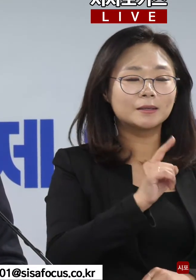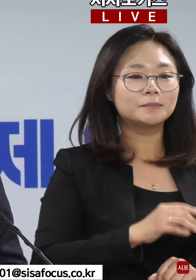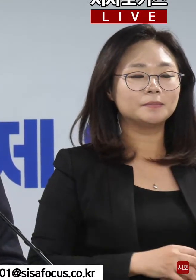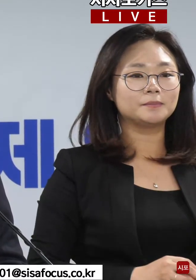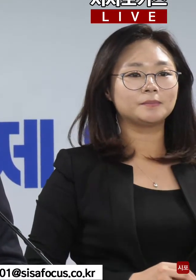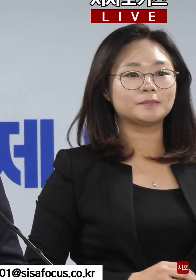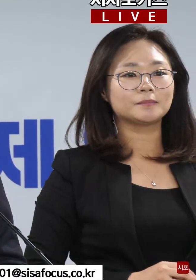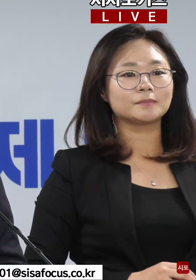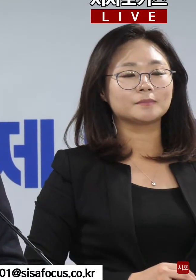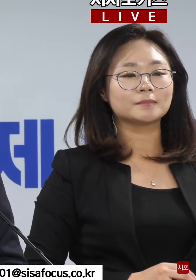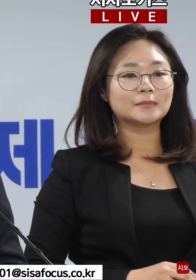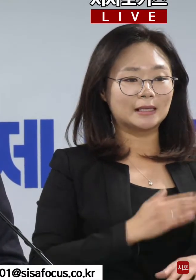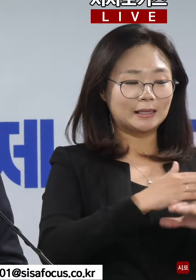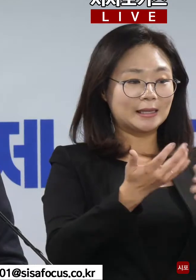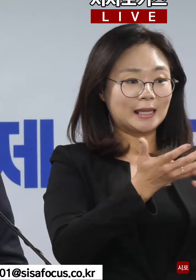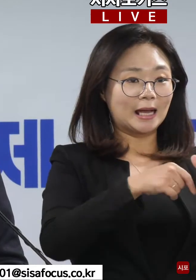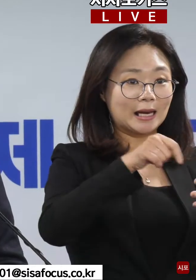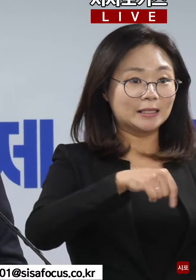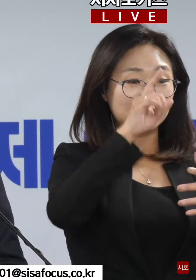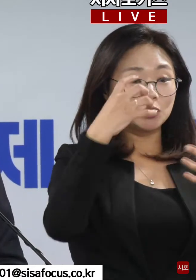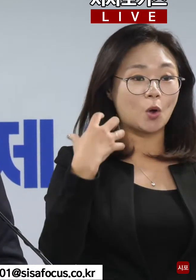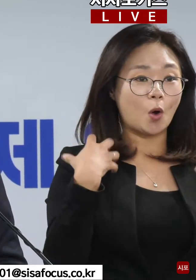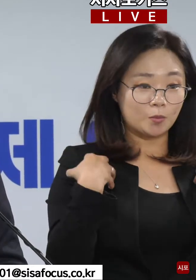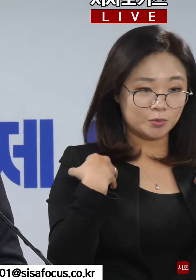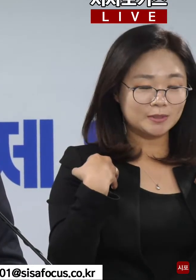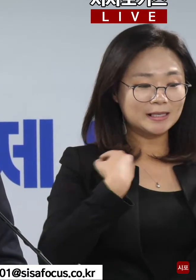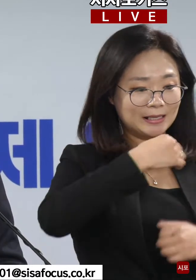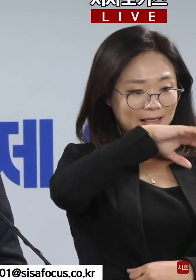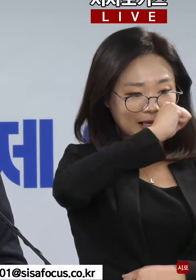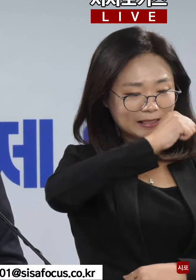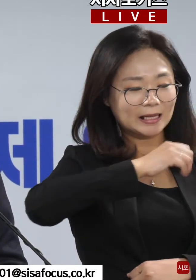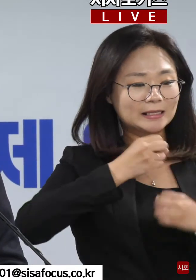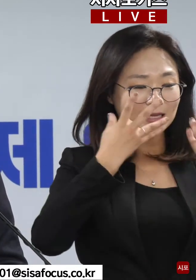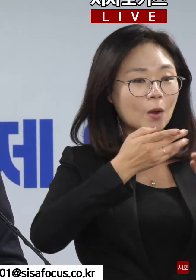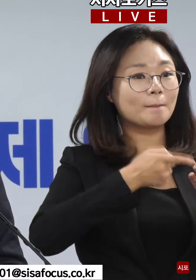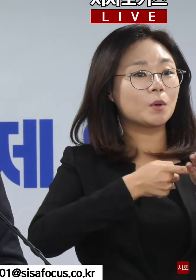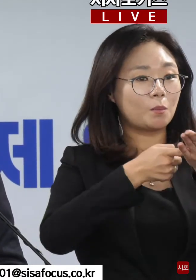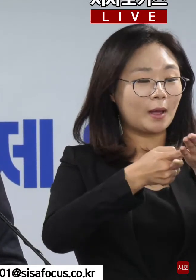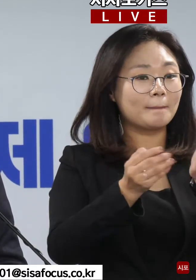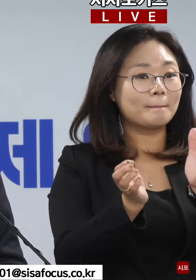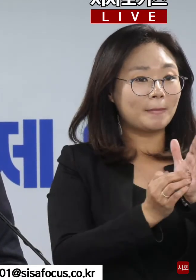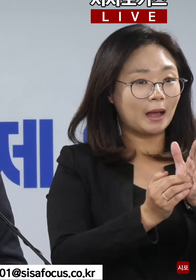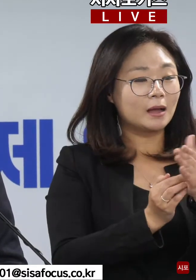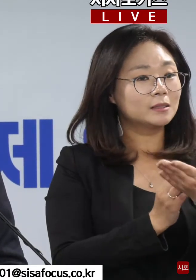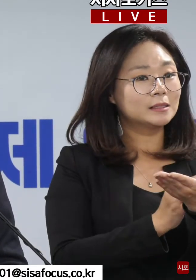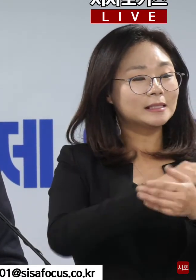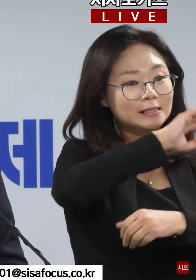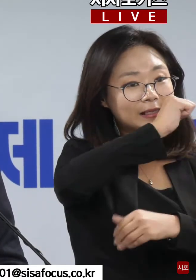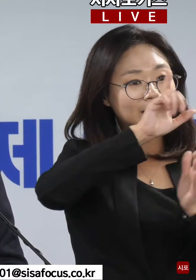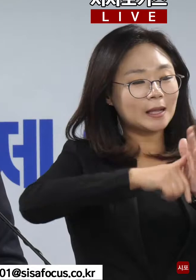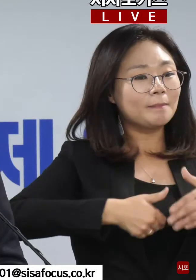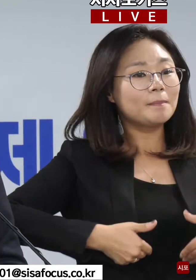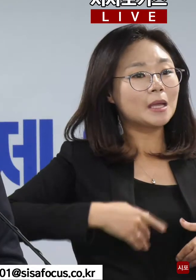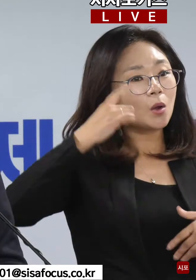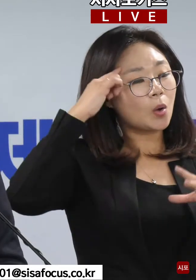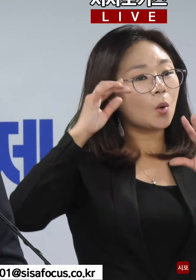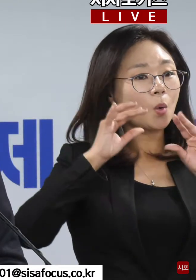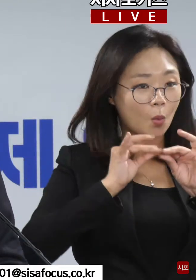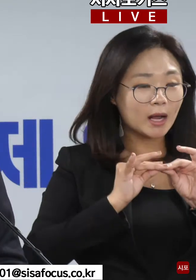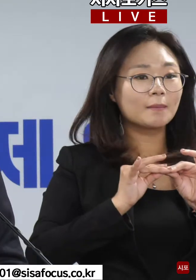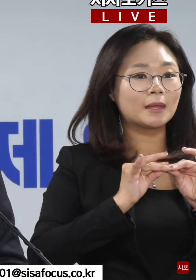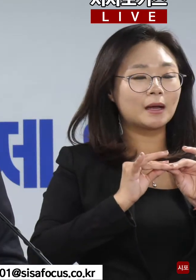저 지금 당에서는 정부에 새 추경을 지금 요청을 했는데요. 후보님께서도 추경의 필요성에는